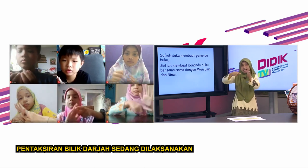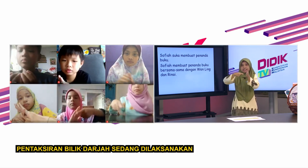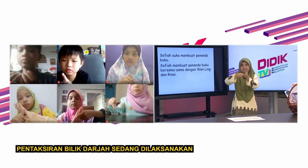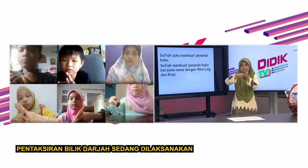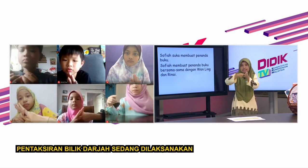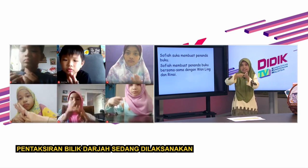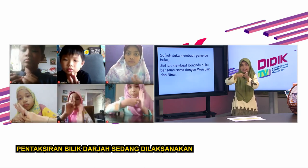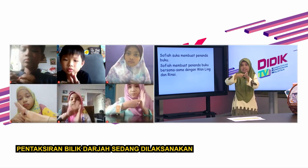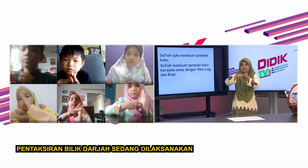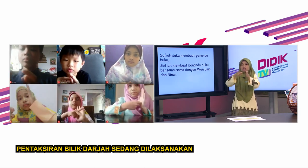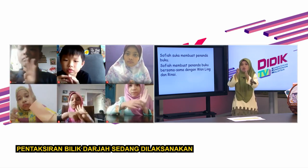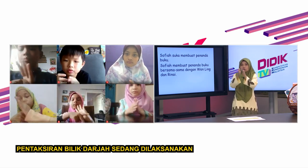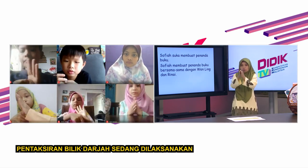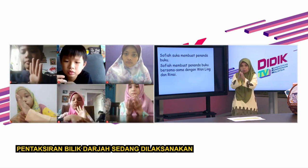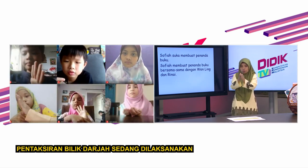penanda